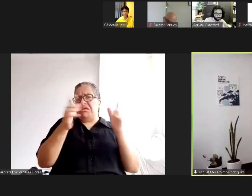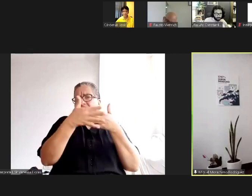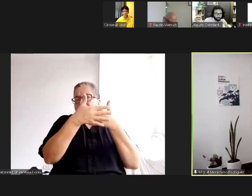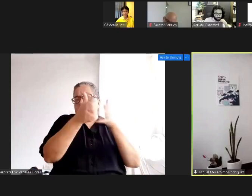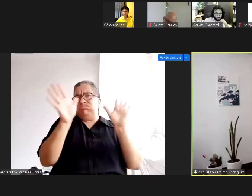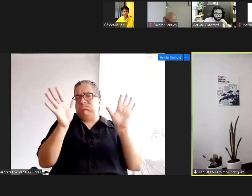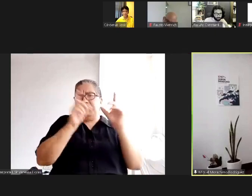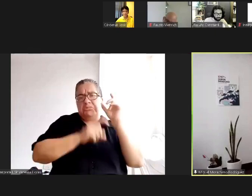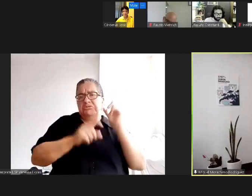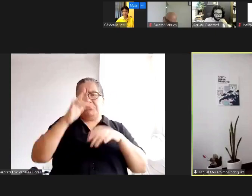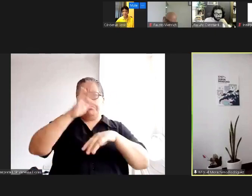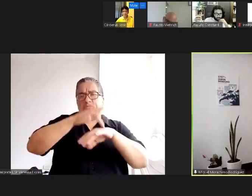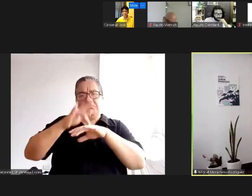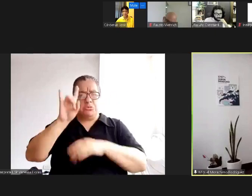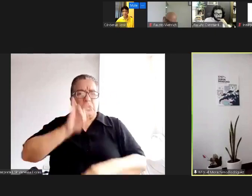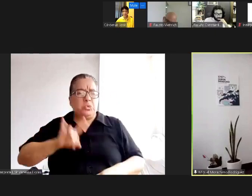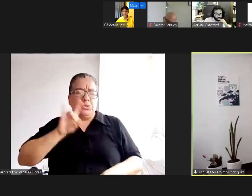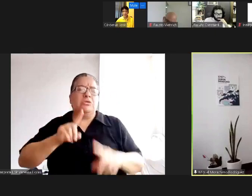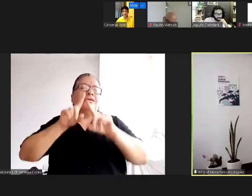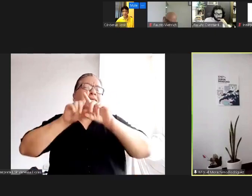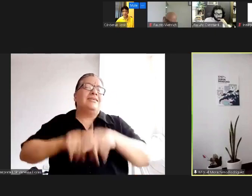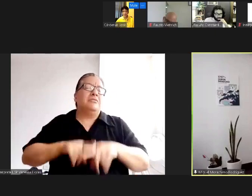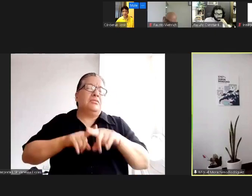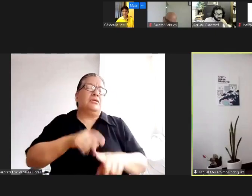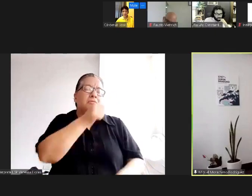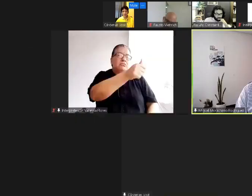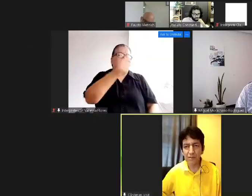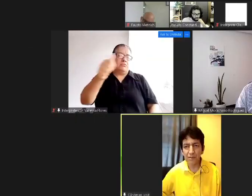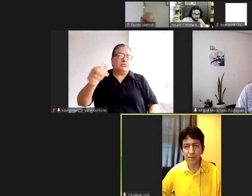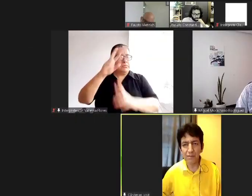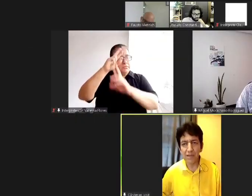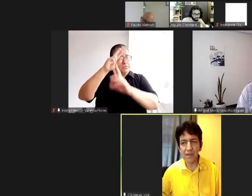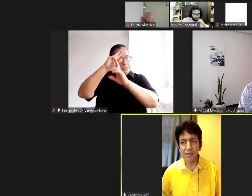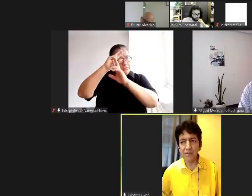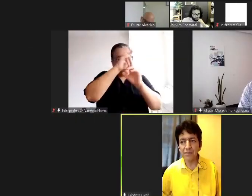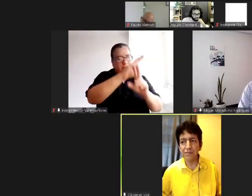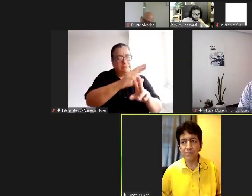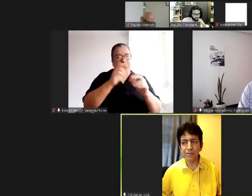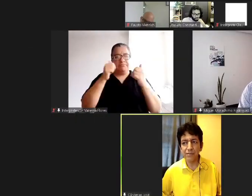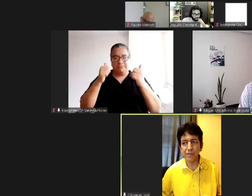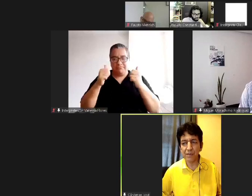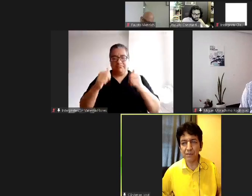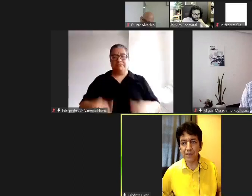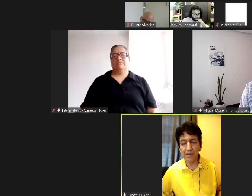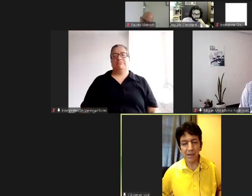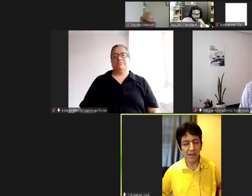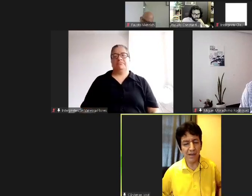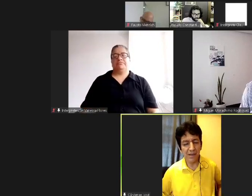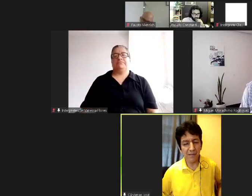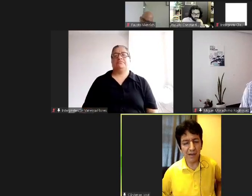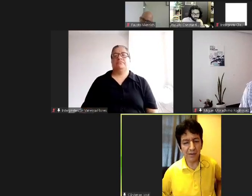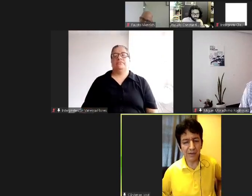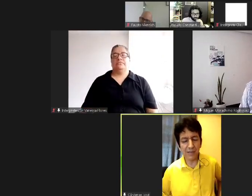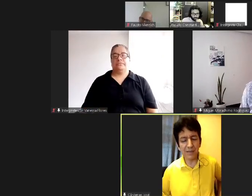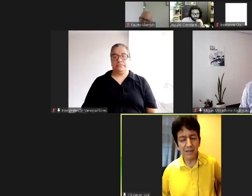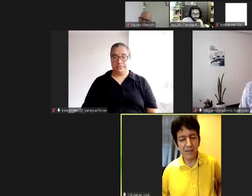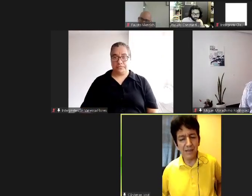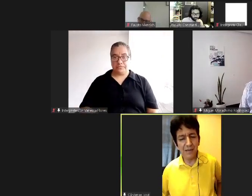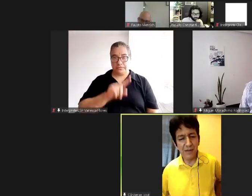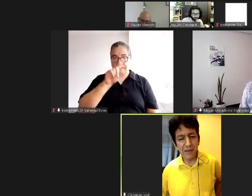respetarlas o no, como todo. Ok, una Una pregunta para los